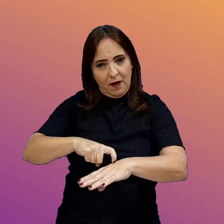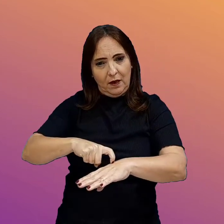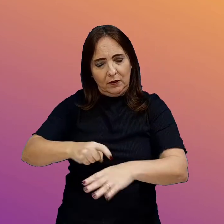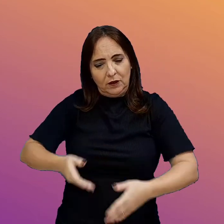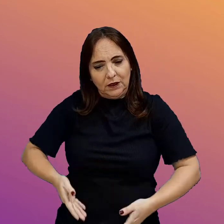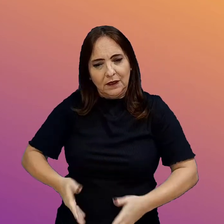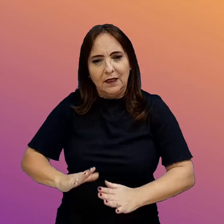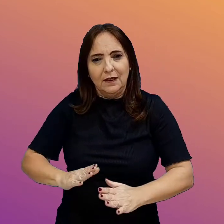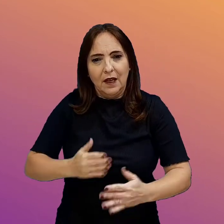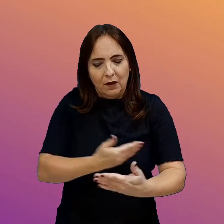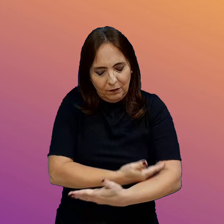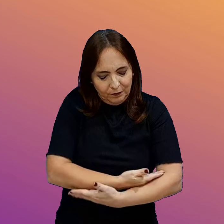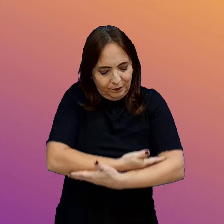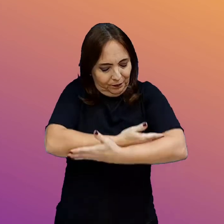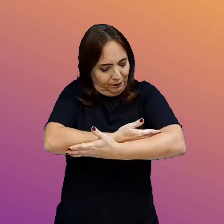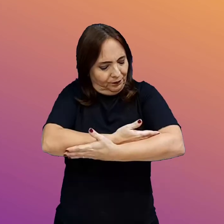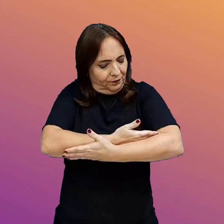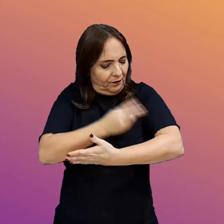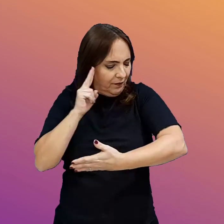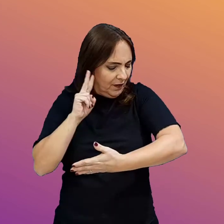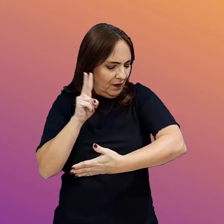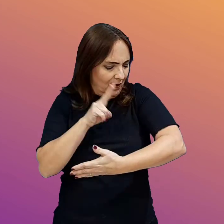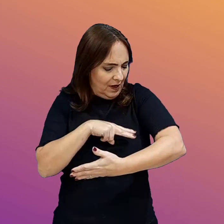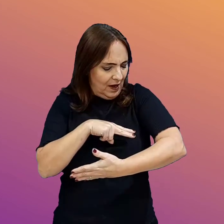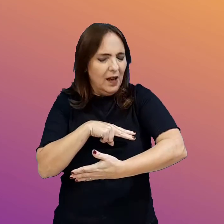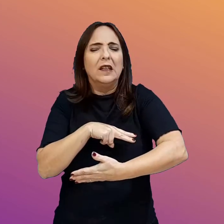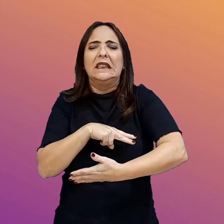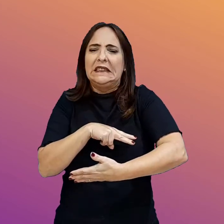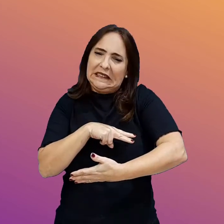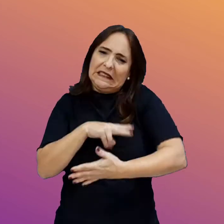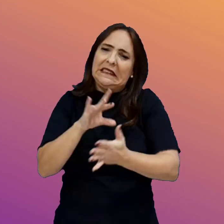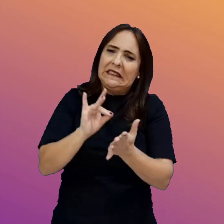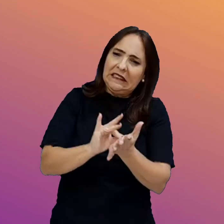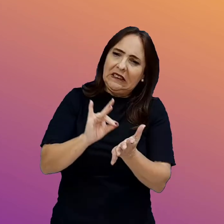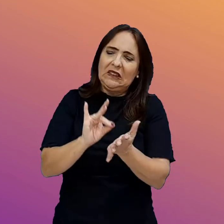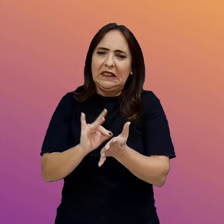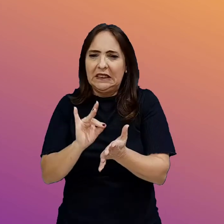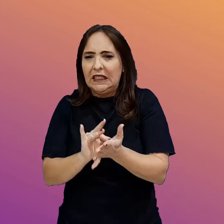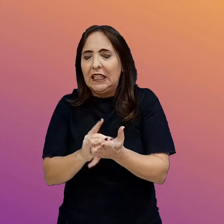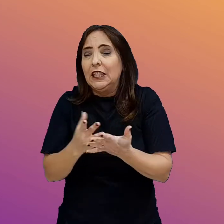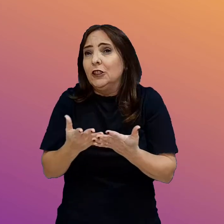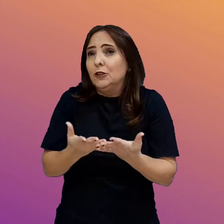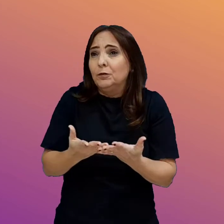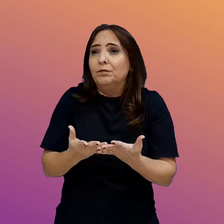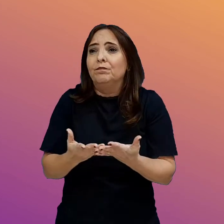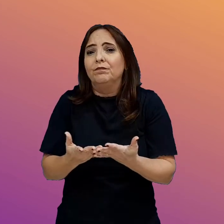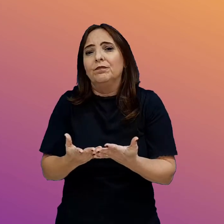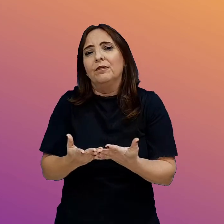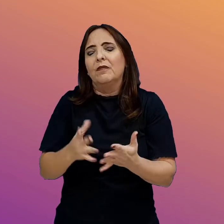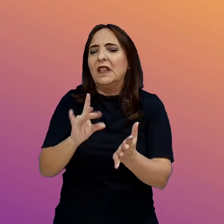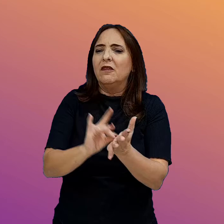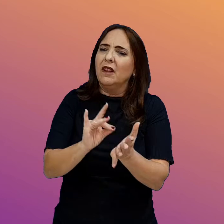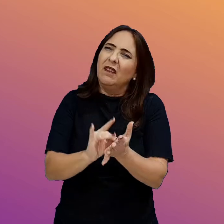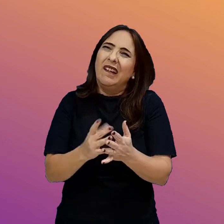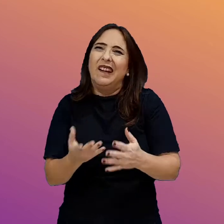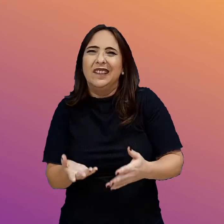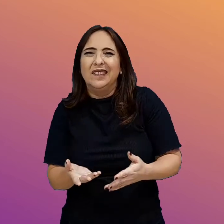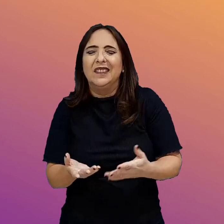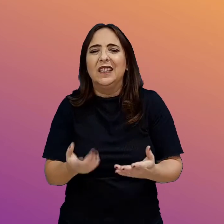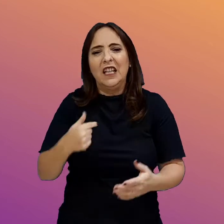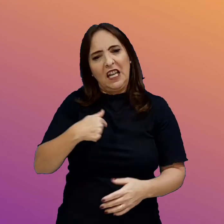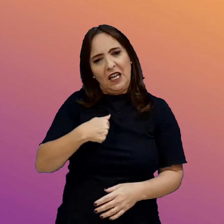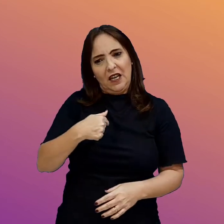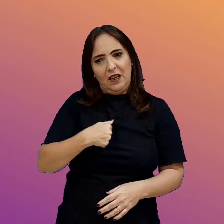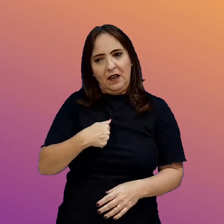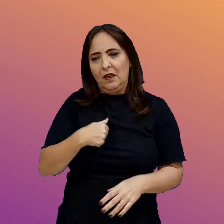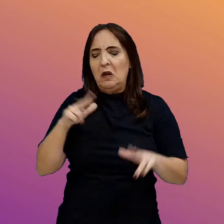Vocês pegaram no colo, olharam, assim, eu queria muito que... Na verdade, assim,